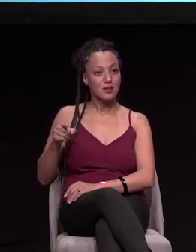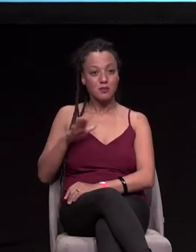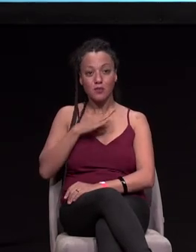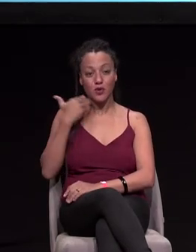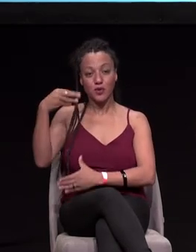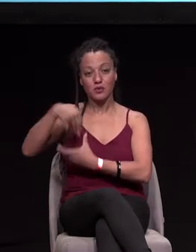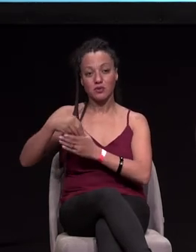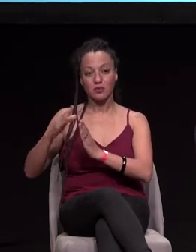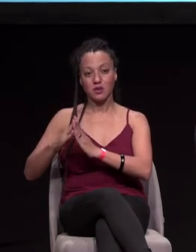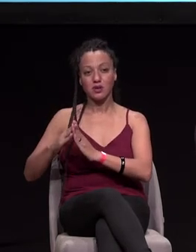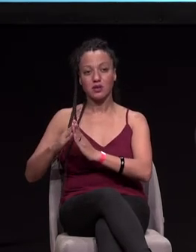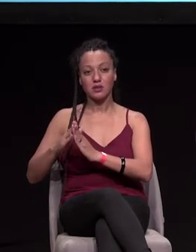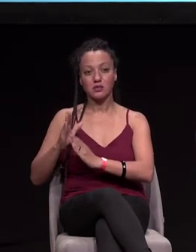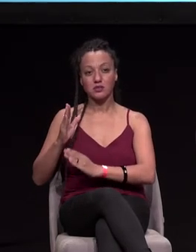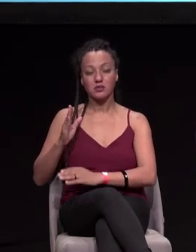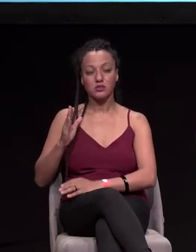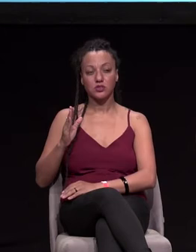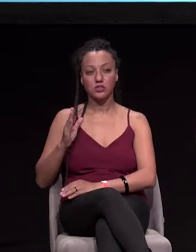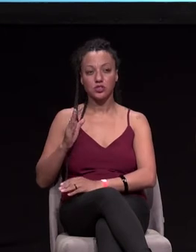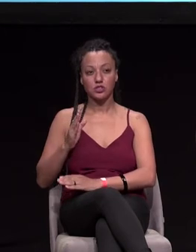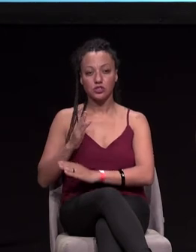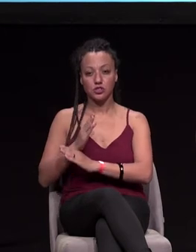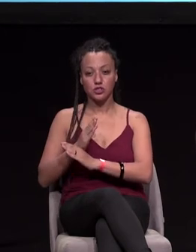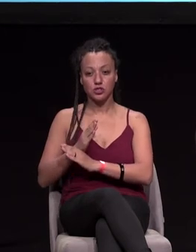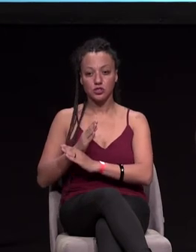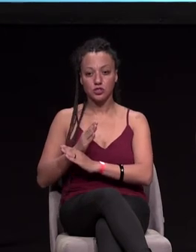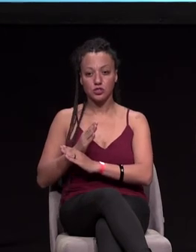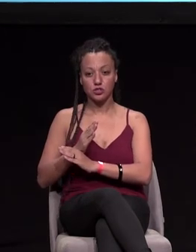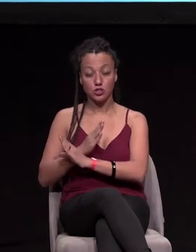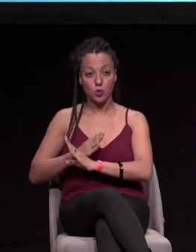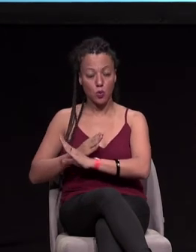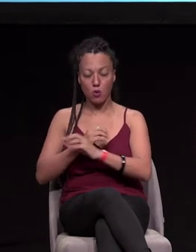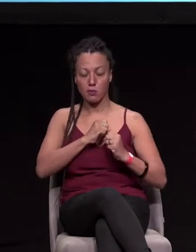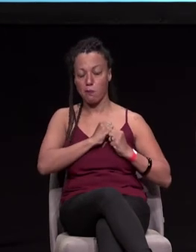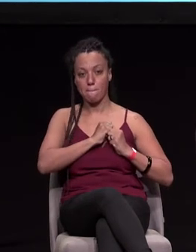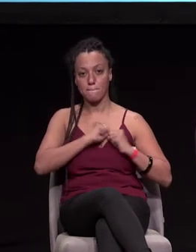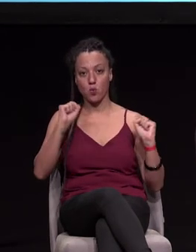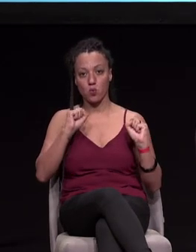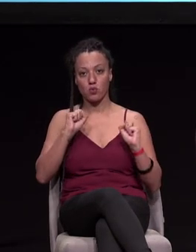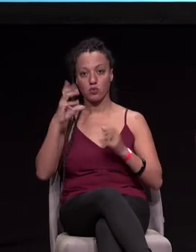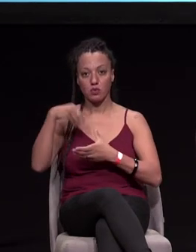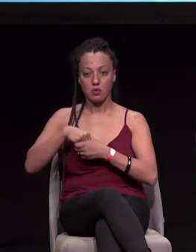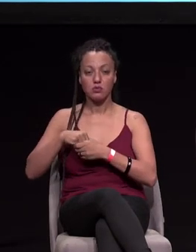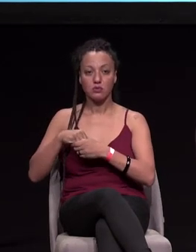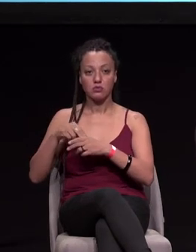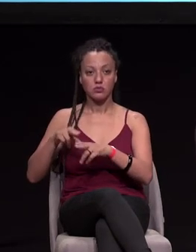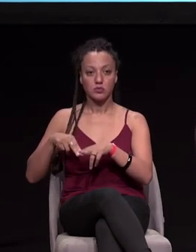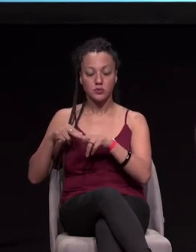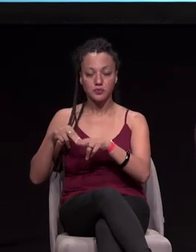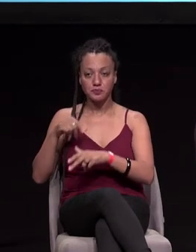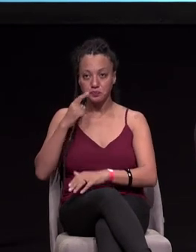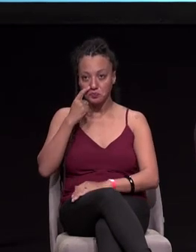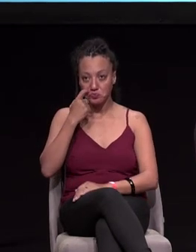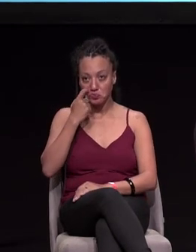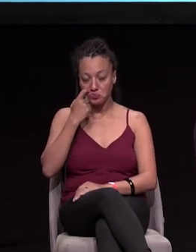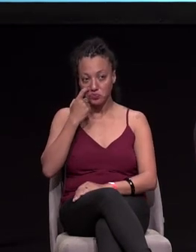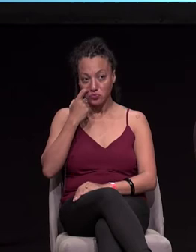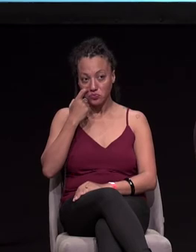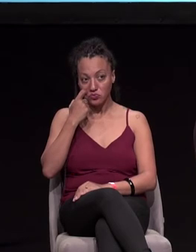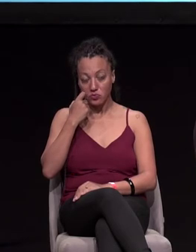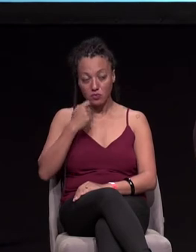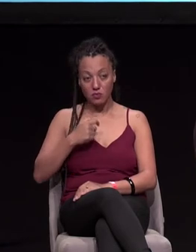chá mouneh tem um ataque fulminante do coração estava dentro da casa de xangô do ilê axé opô afonjá então assim